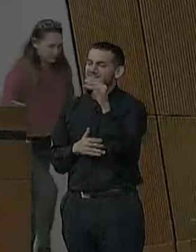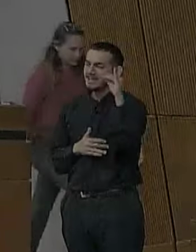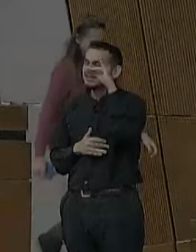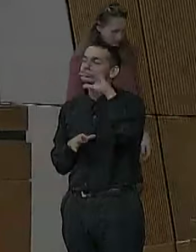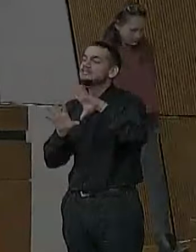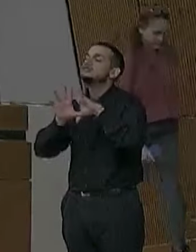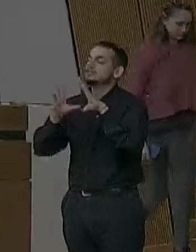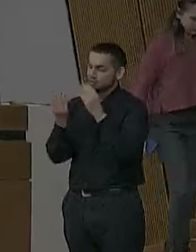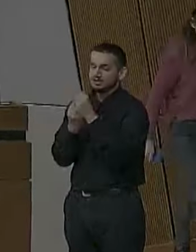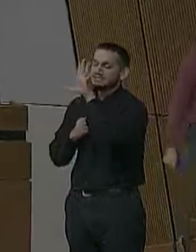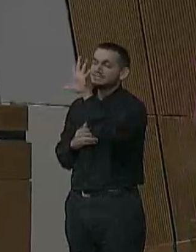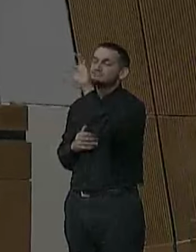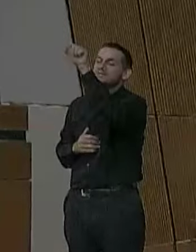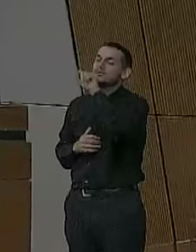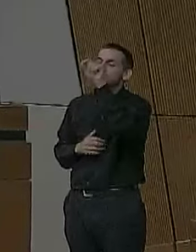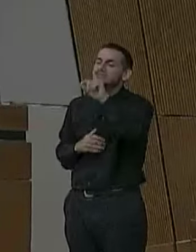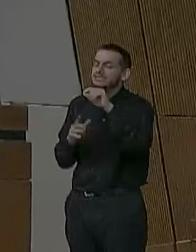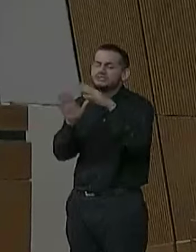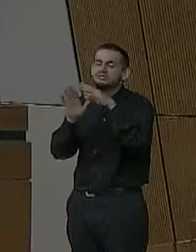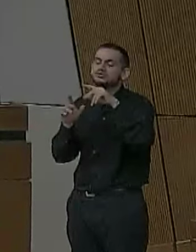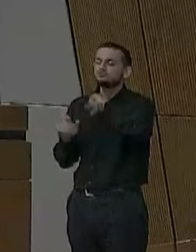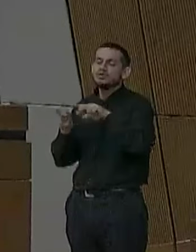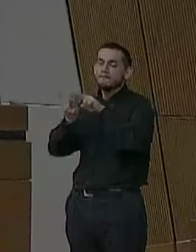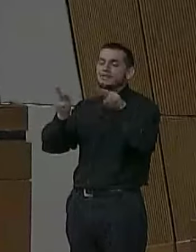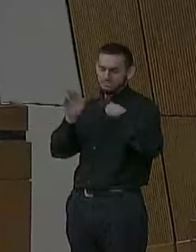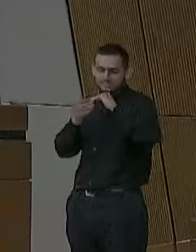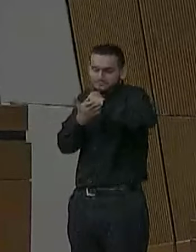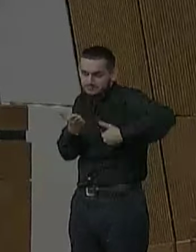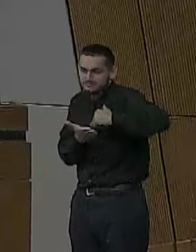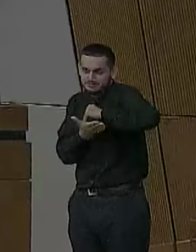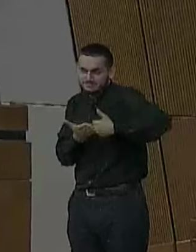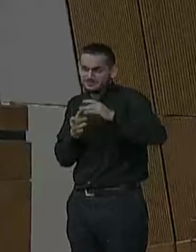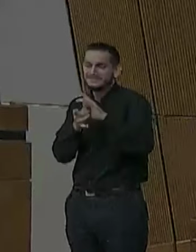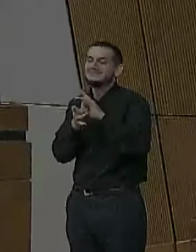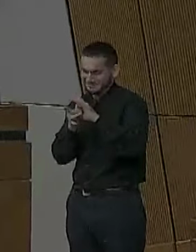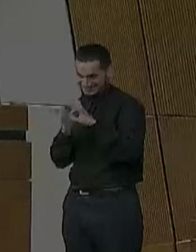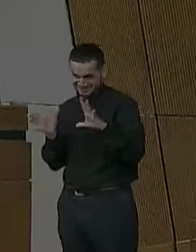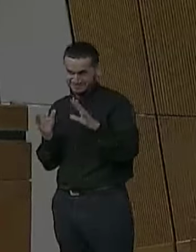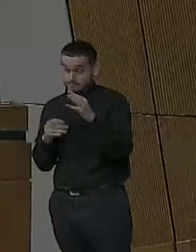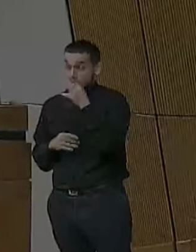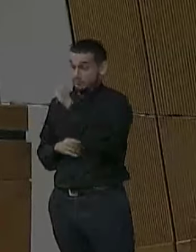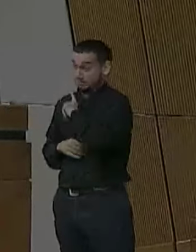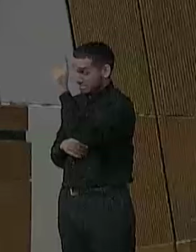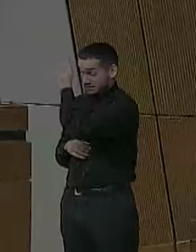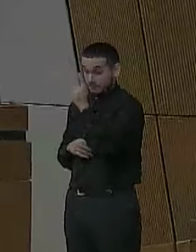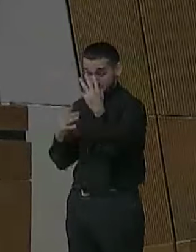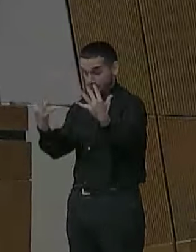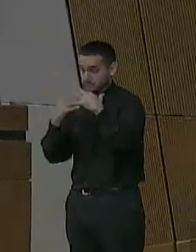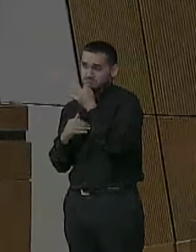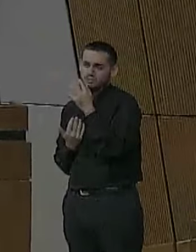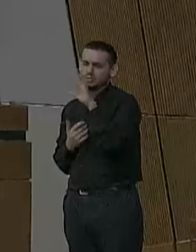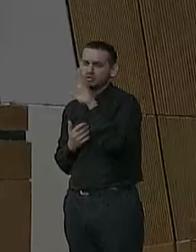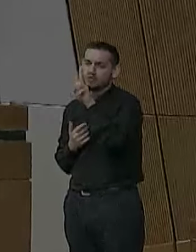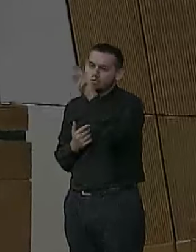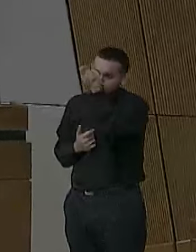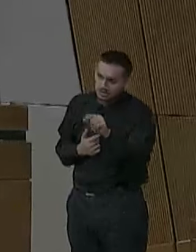salario mínimo vigente en proporción a la cantidad de personas con discapacidad que eran contratadas por la empresa.